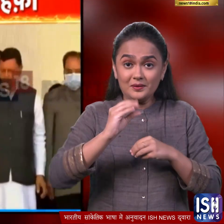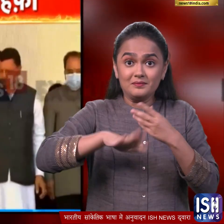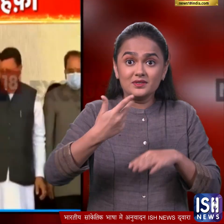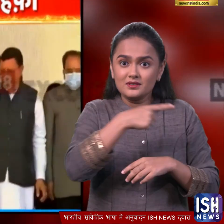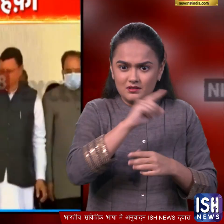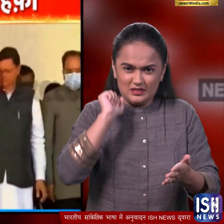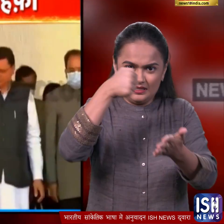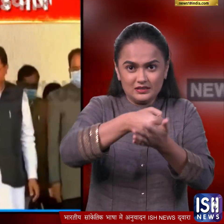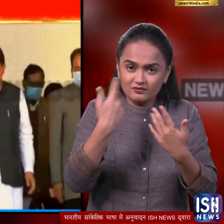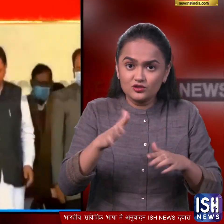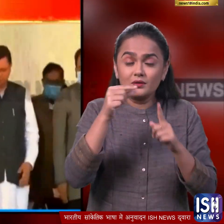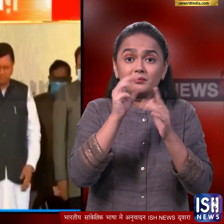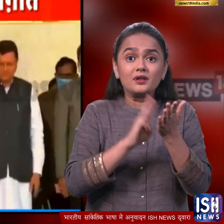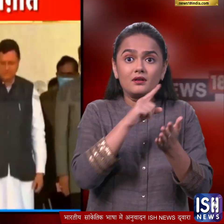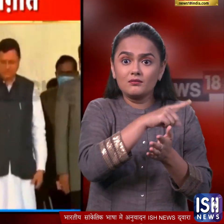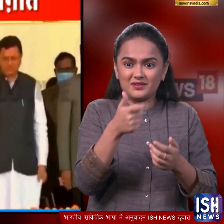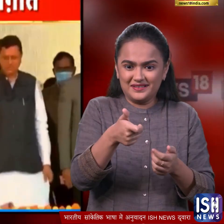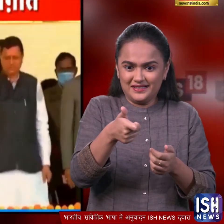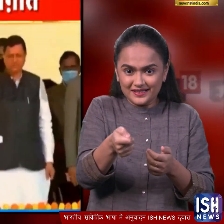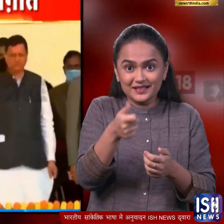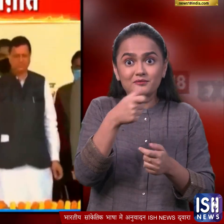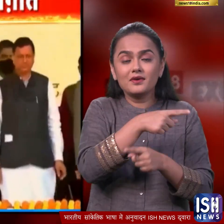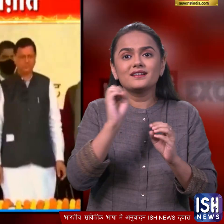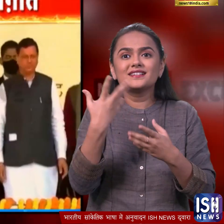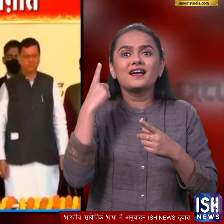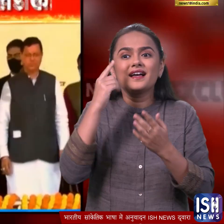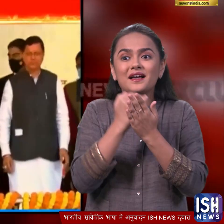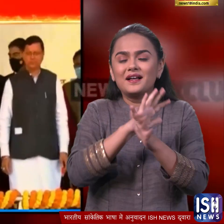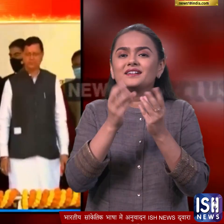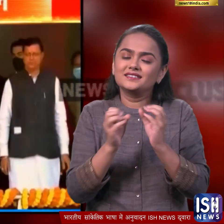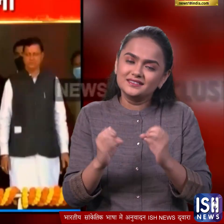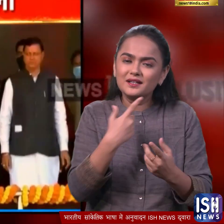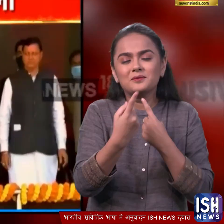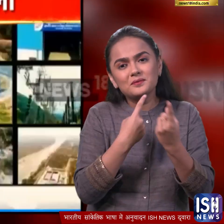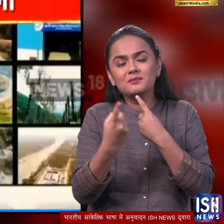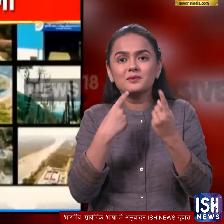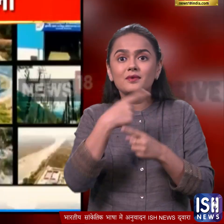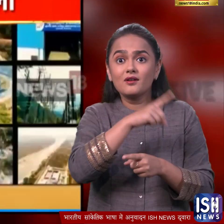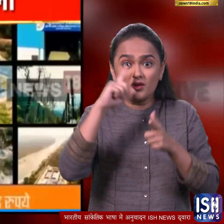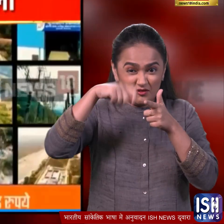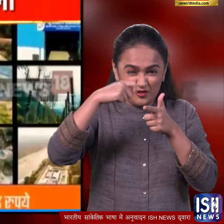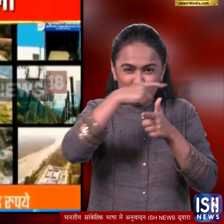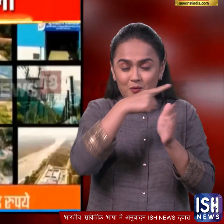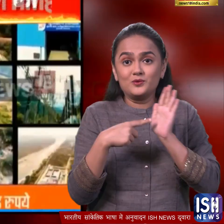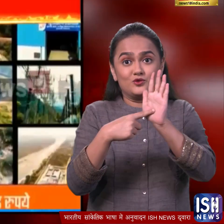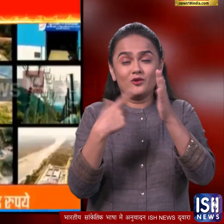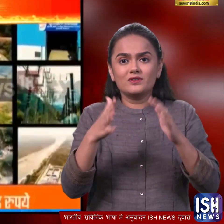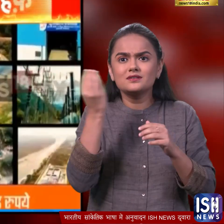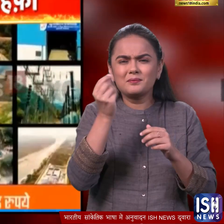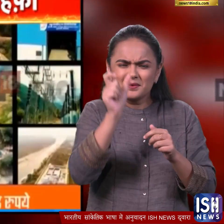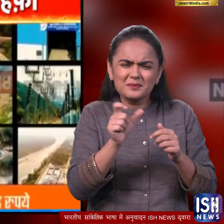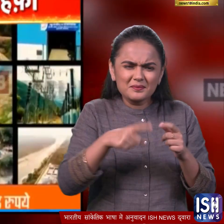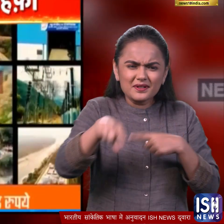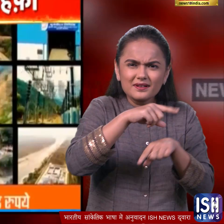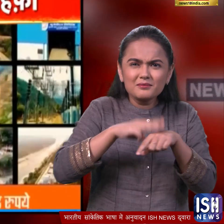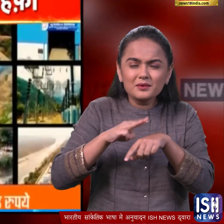इसके बाद सभा के मंच पर पहुंचकर प्रधानमंत्री ने रिमोट का बटन दबाकर विकास योजनाओं की सौगात दी। वहां योजनाओं से जुड़ा एक वीडियो भी चलाया गया,